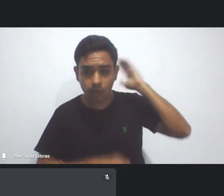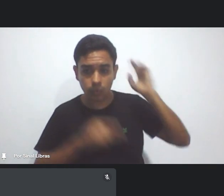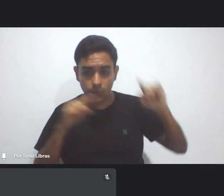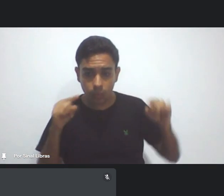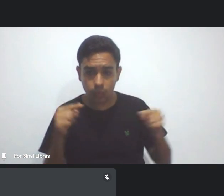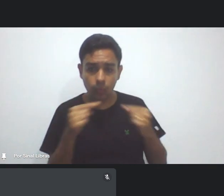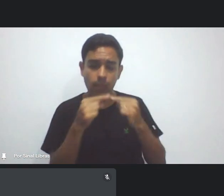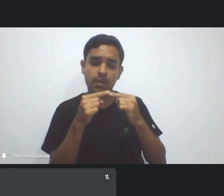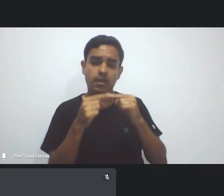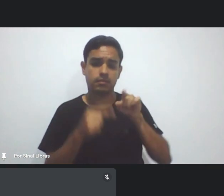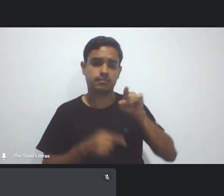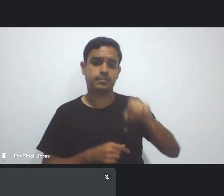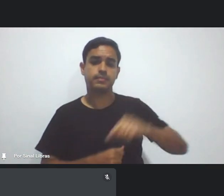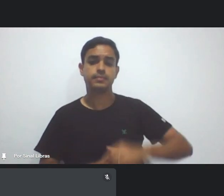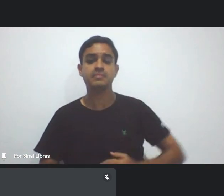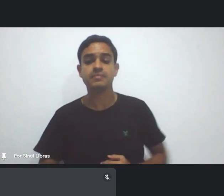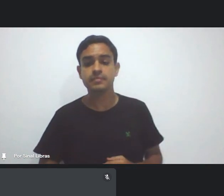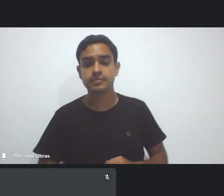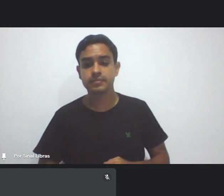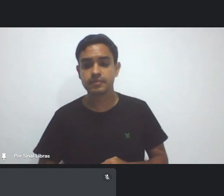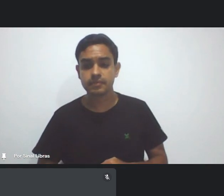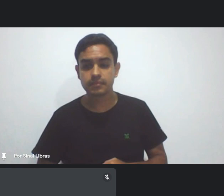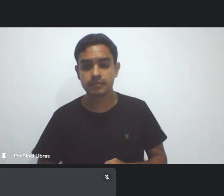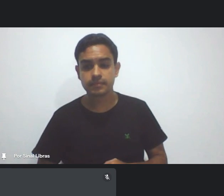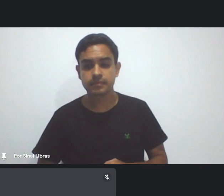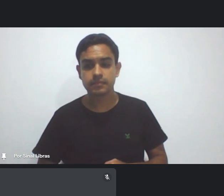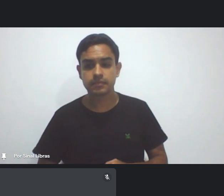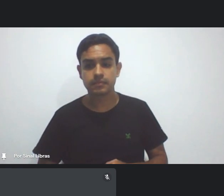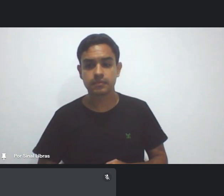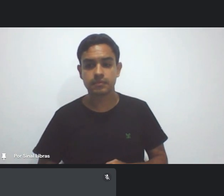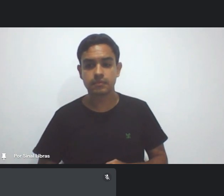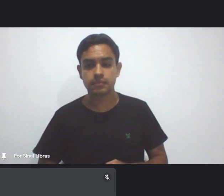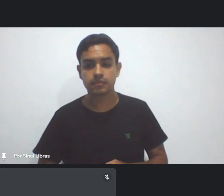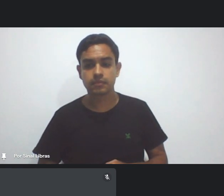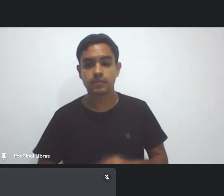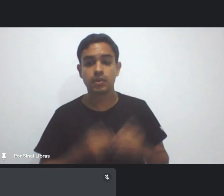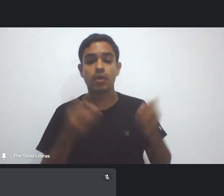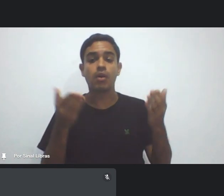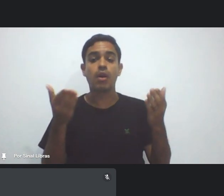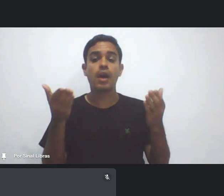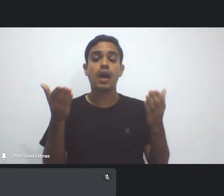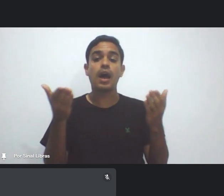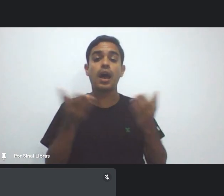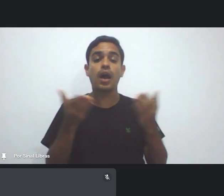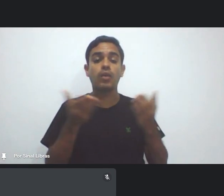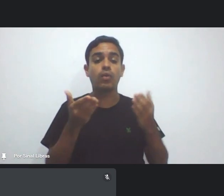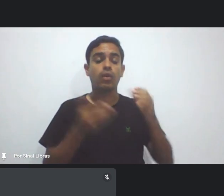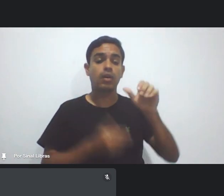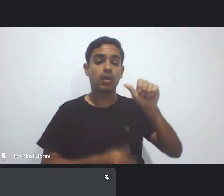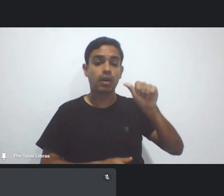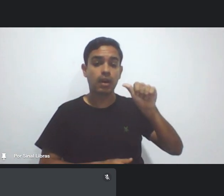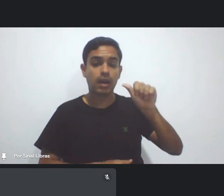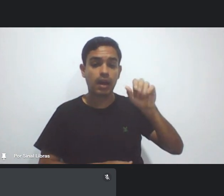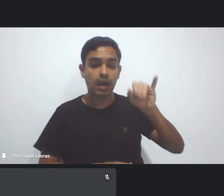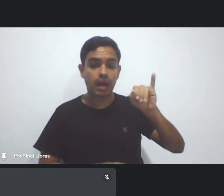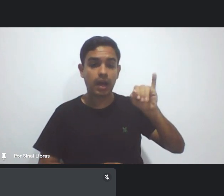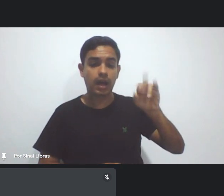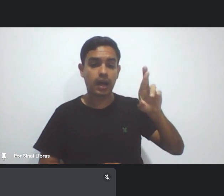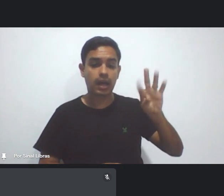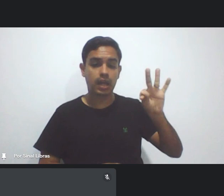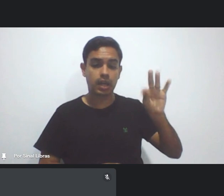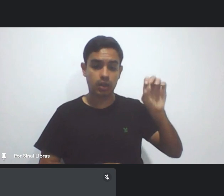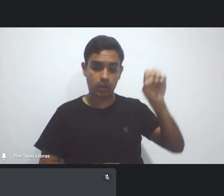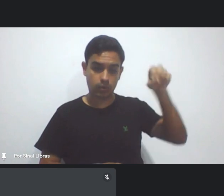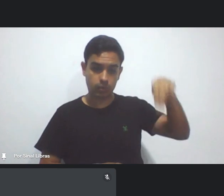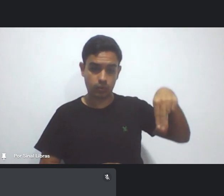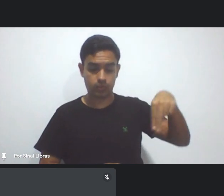mesmo, verdadeiramente, por estar aqui. E aí, agora o Ailton, Ayrton e depois o Armando. Ayrton,